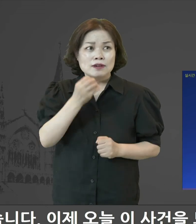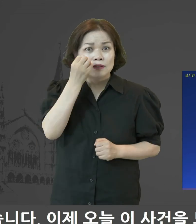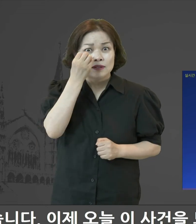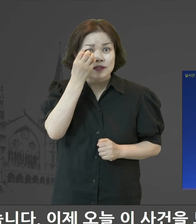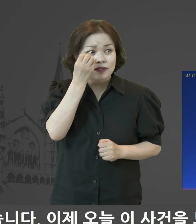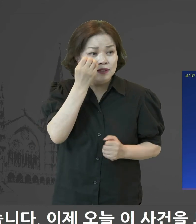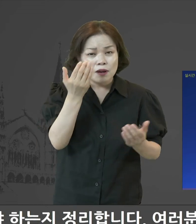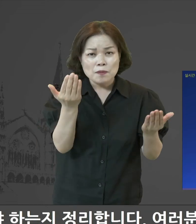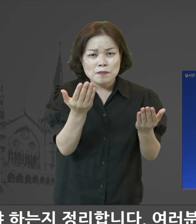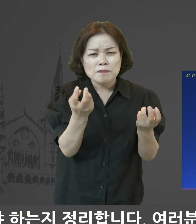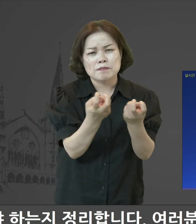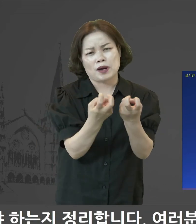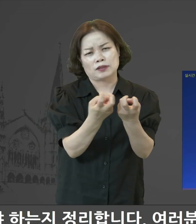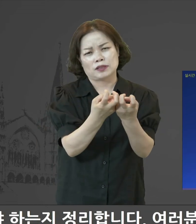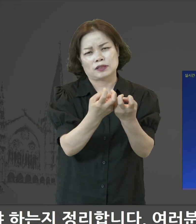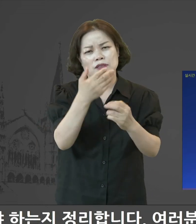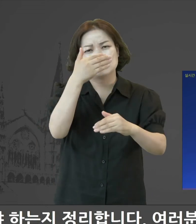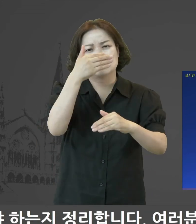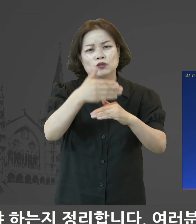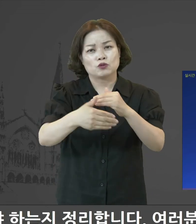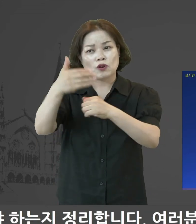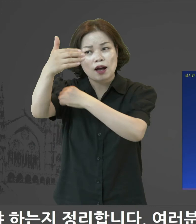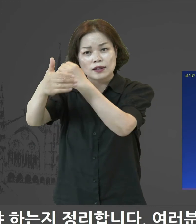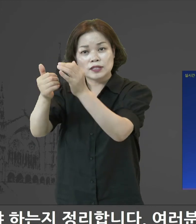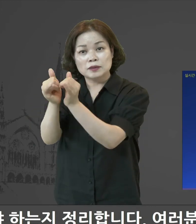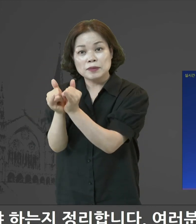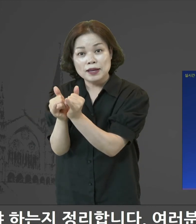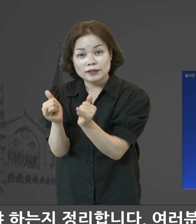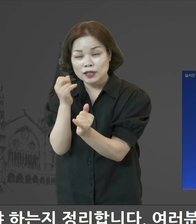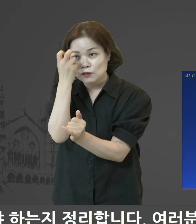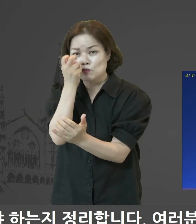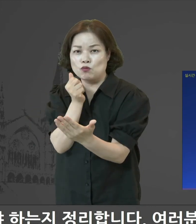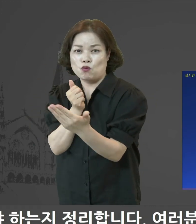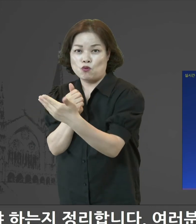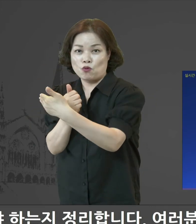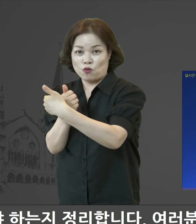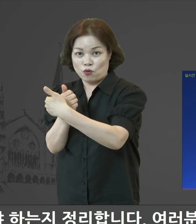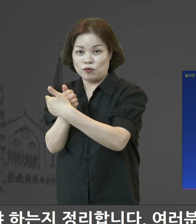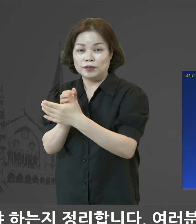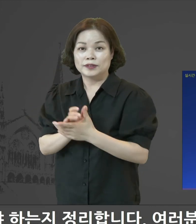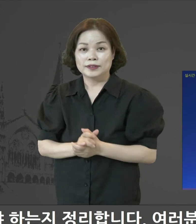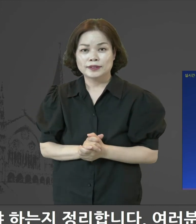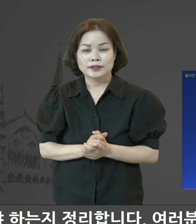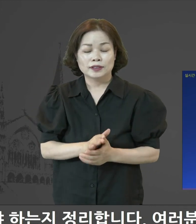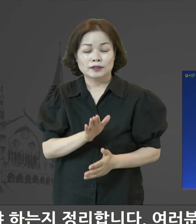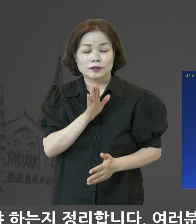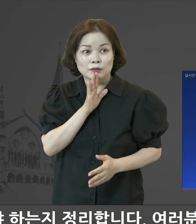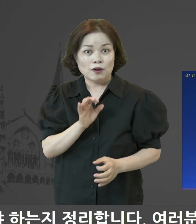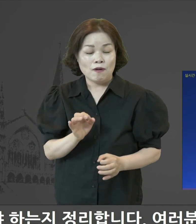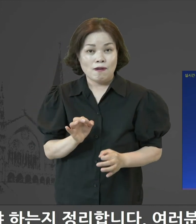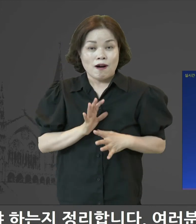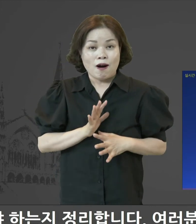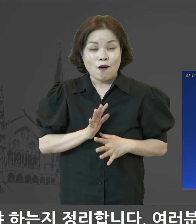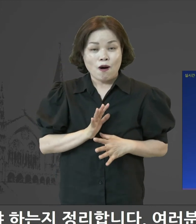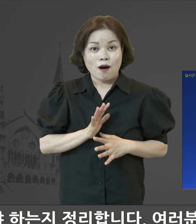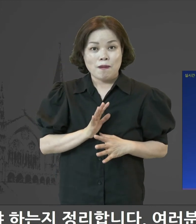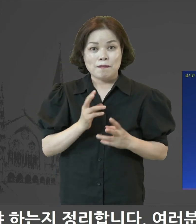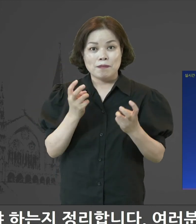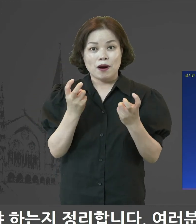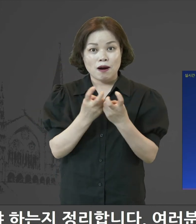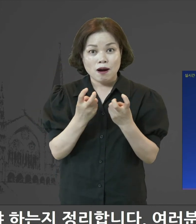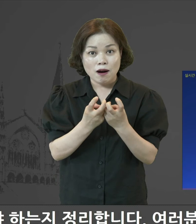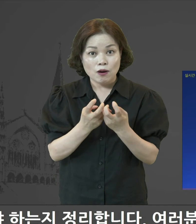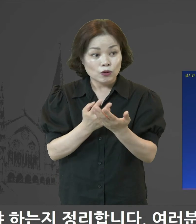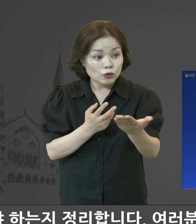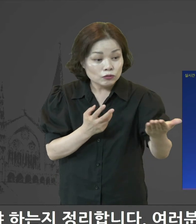기기묘묘한 방법으로 하나님의 사람들을 보호하십니다. 정말 놀라운 방법으로 보호하세요. 혹